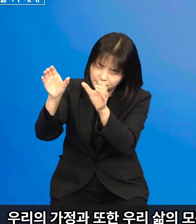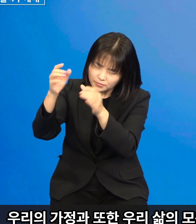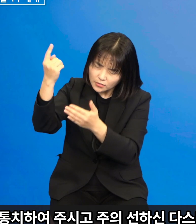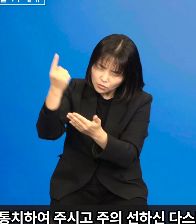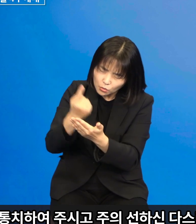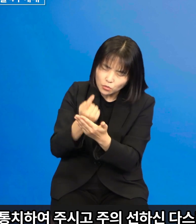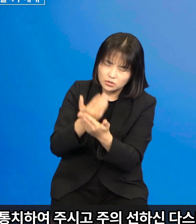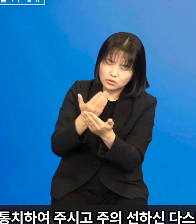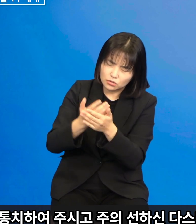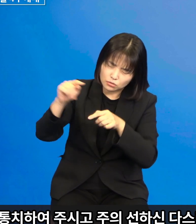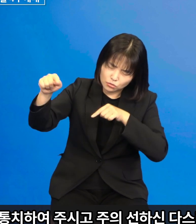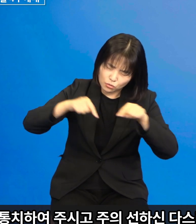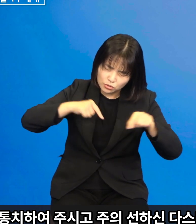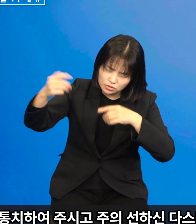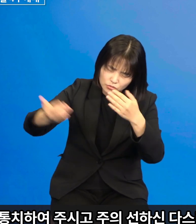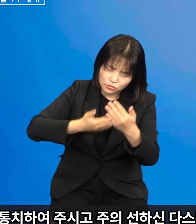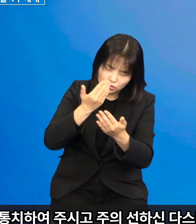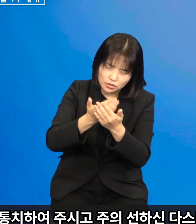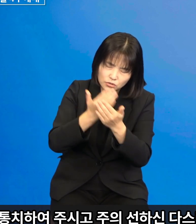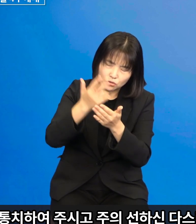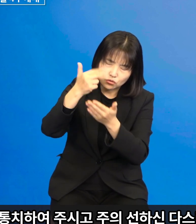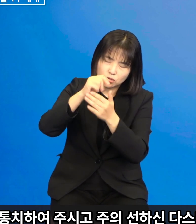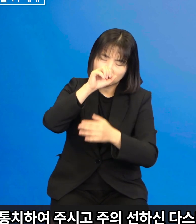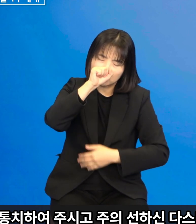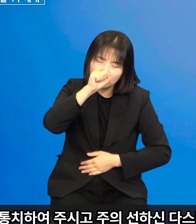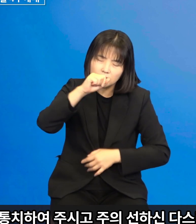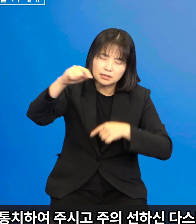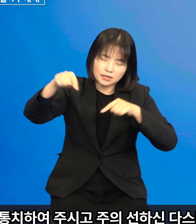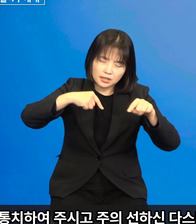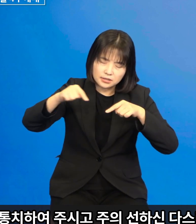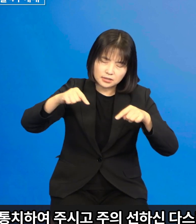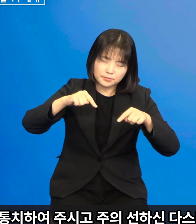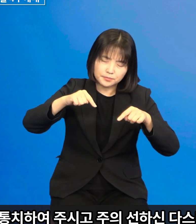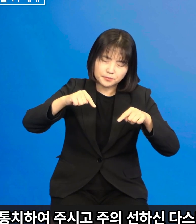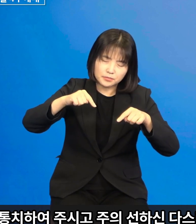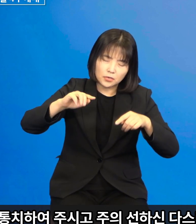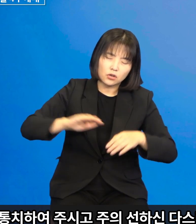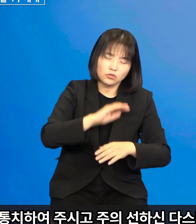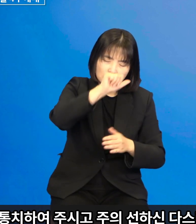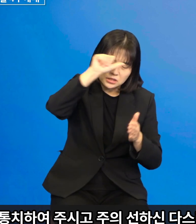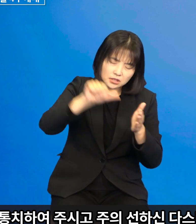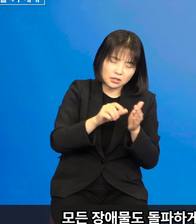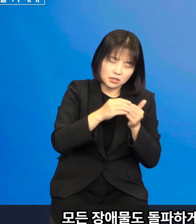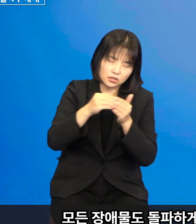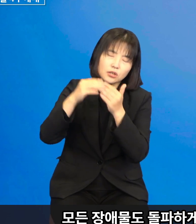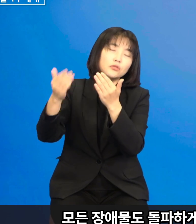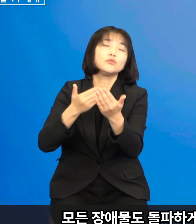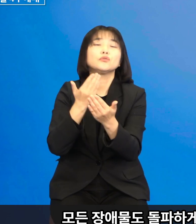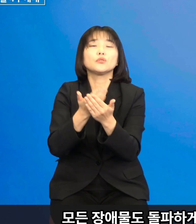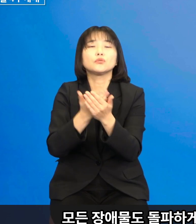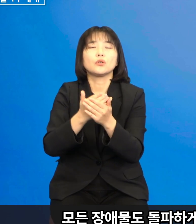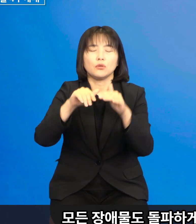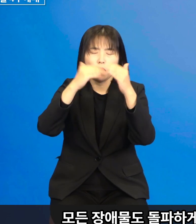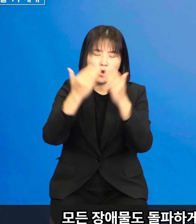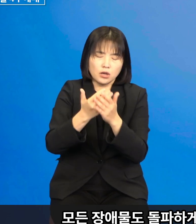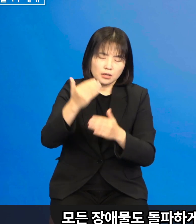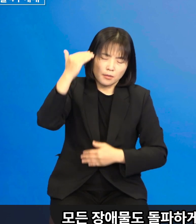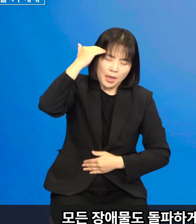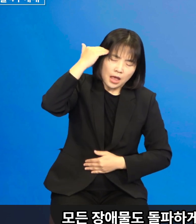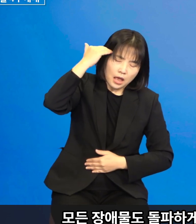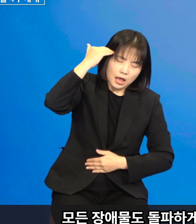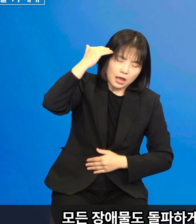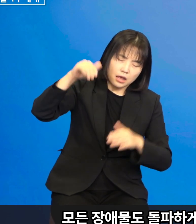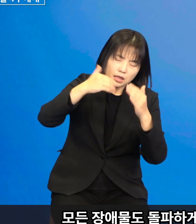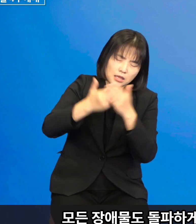오셔서 통치하여 주시고 주의 선하신 다스림으로 우리 인생을 이끌어가 주시옵소서. 모든 장애물도